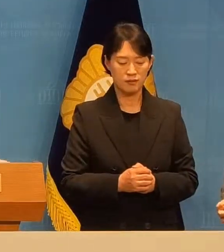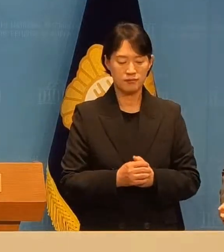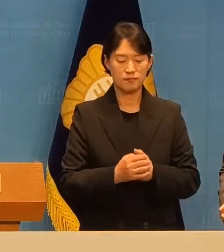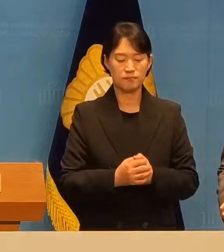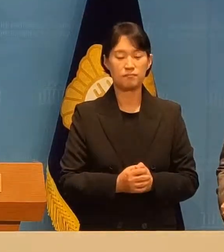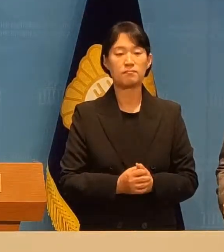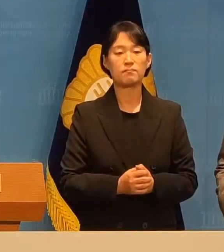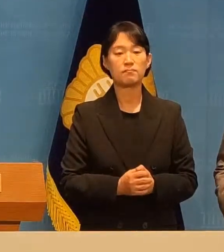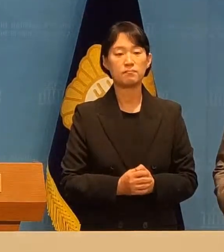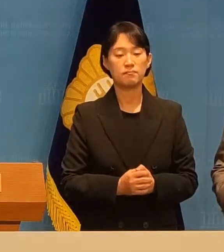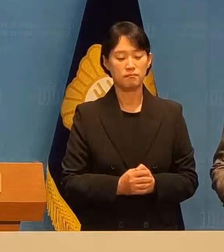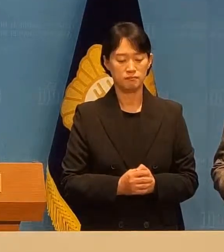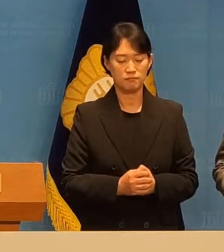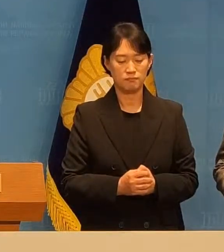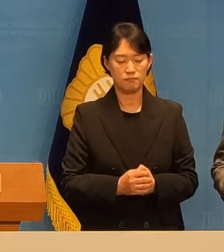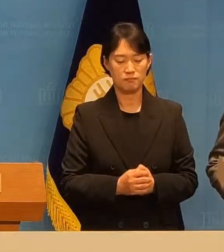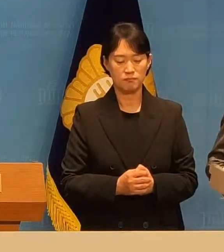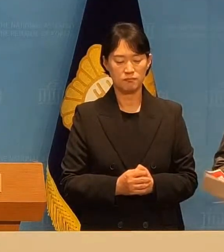요새 화상도